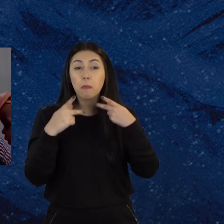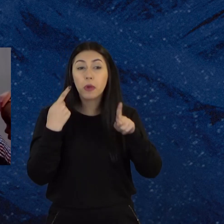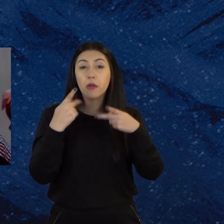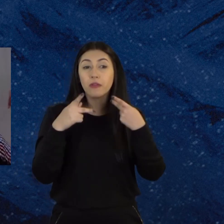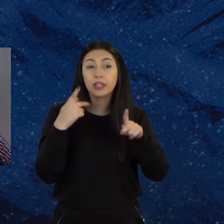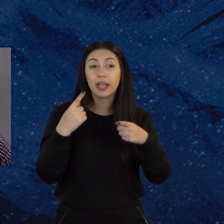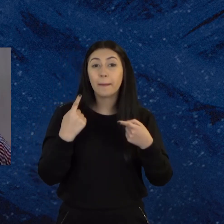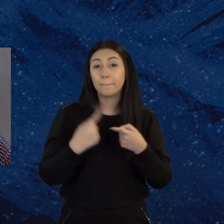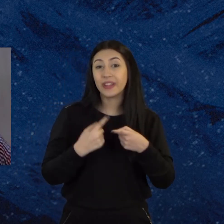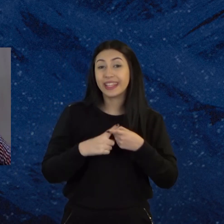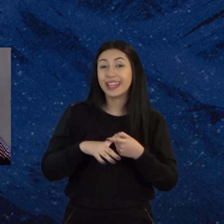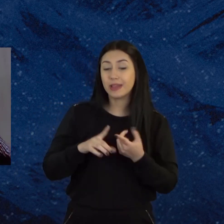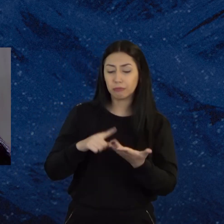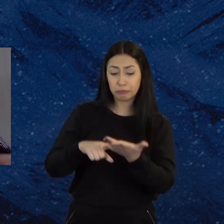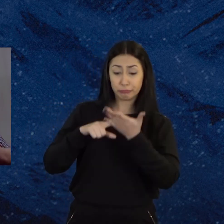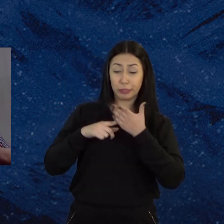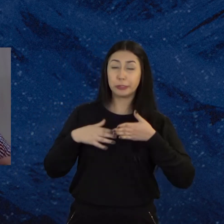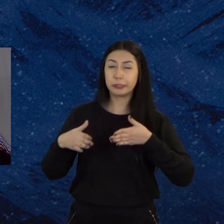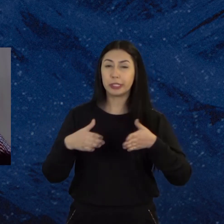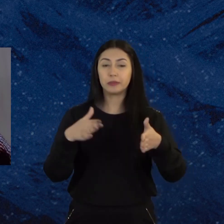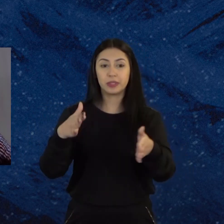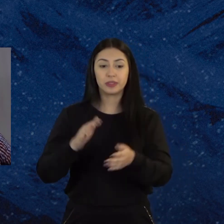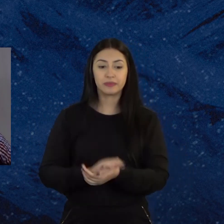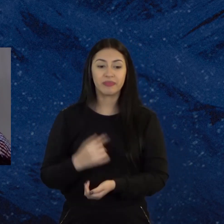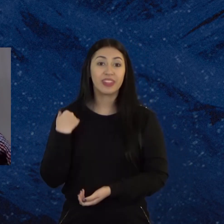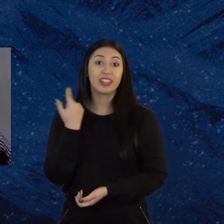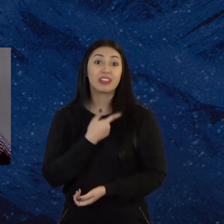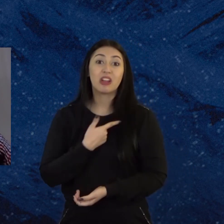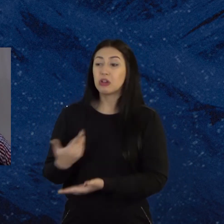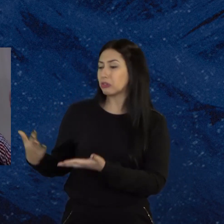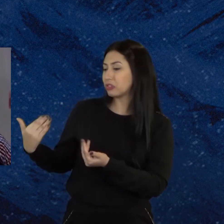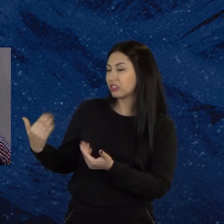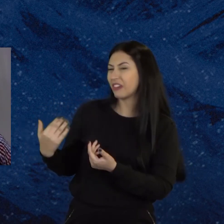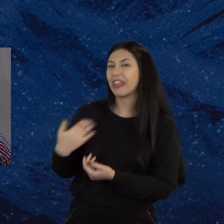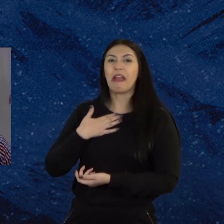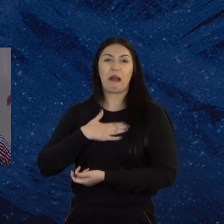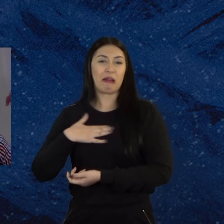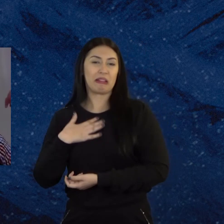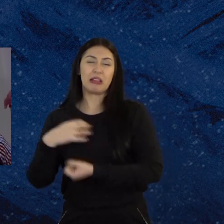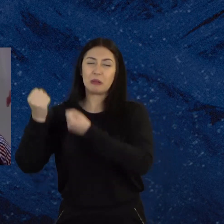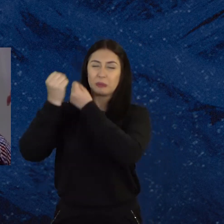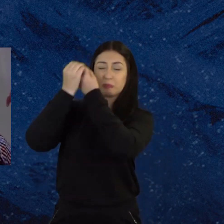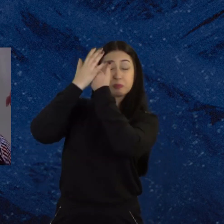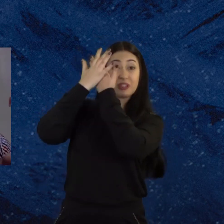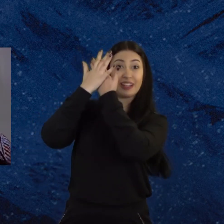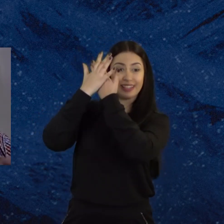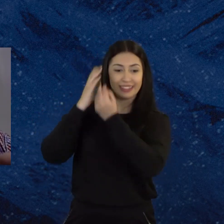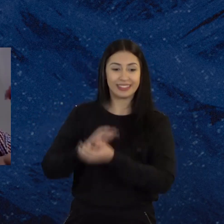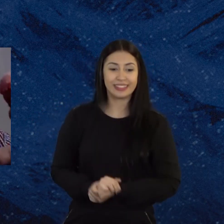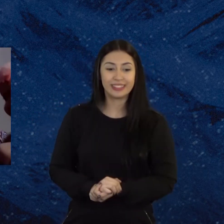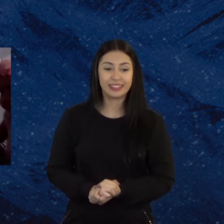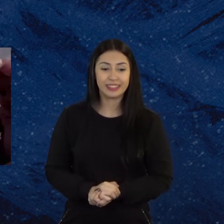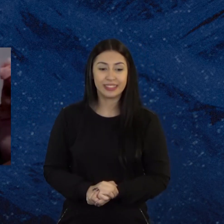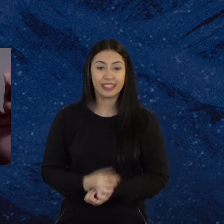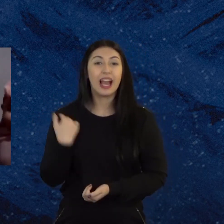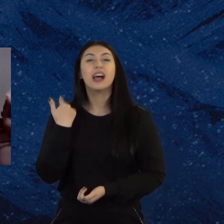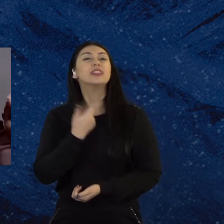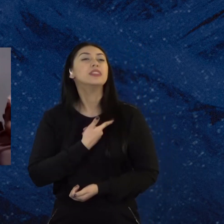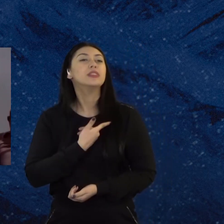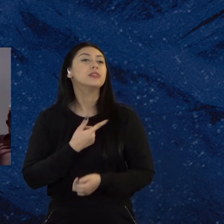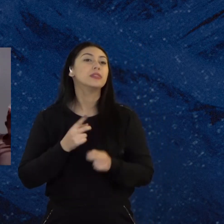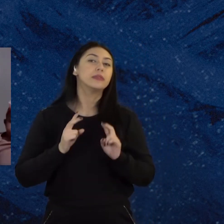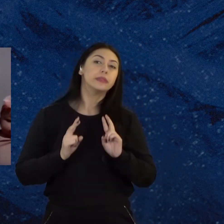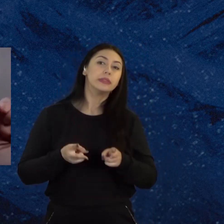mais, e nós jovens, né, que gostamos muito de revelações, que estamos ali, né, nesses momentos tão